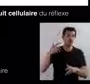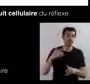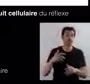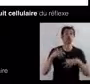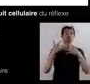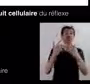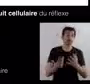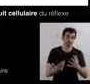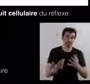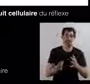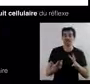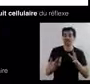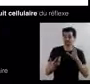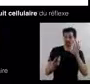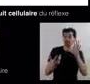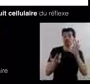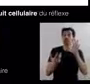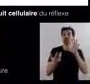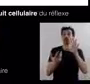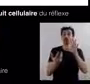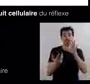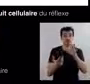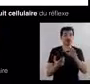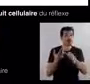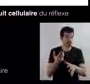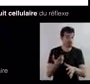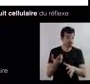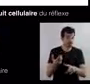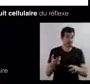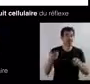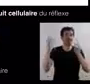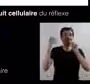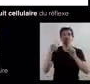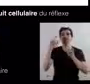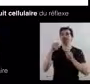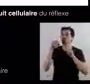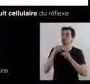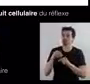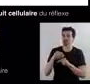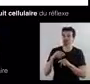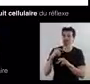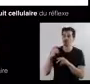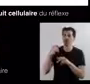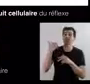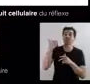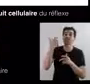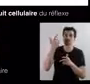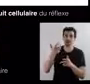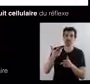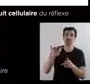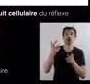mouvement des vésicules synaptiques qui fusionne alors avec la membrane plasmique et libère les neurotransmetteurs